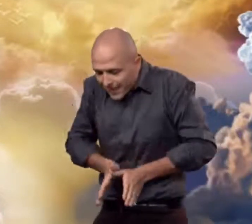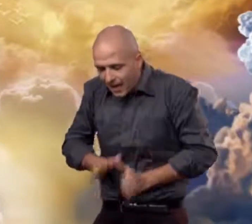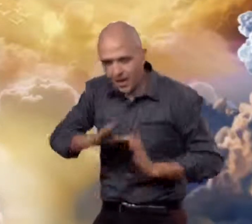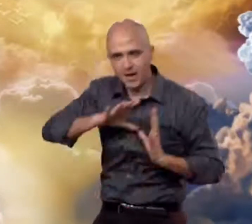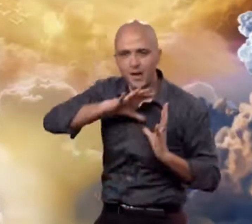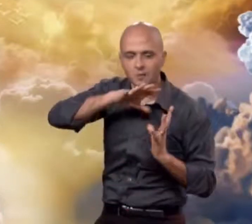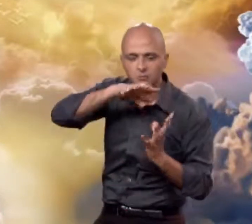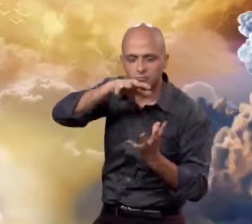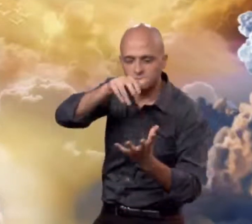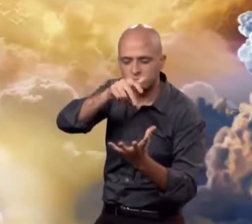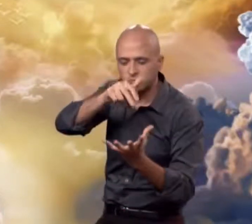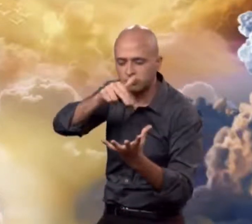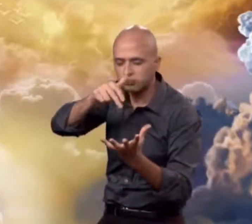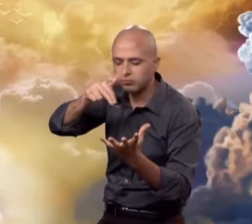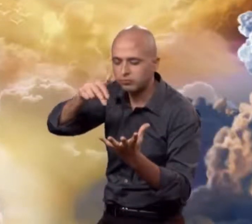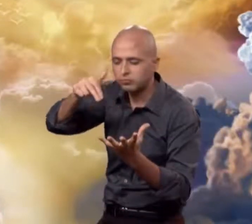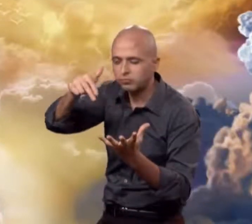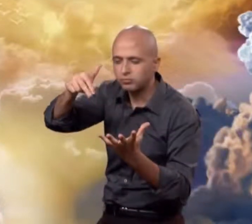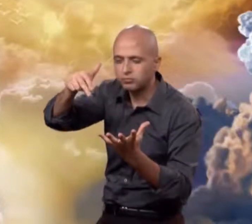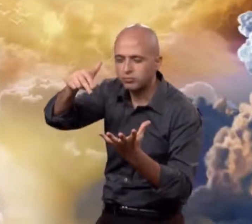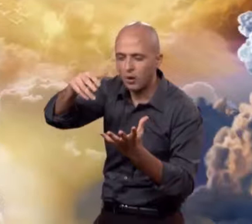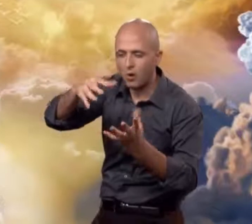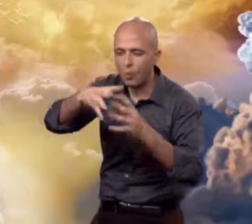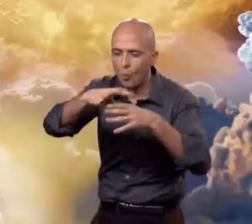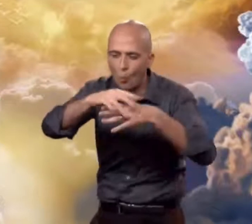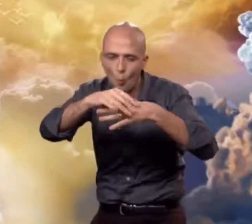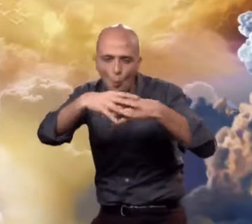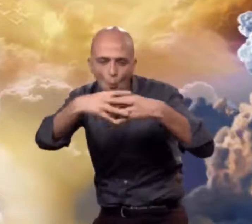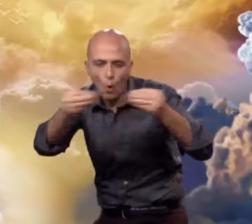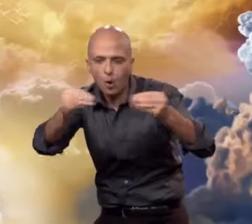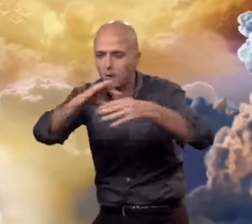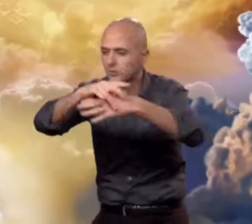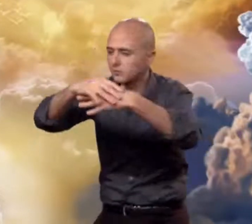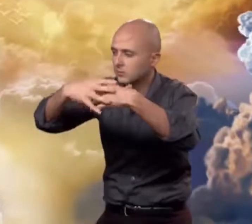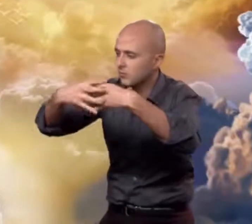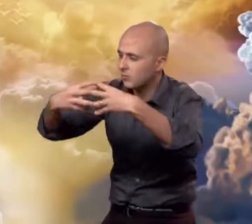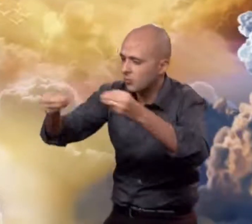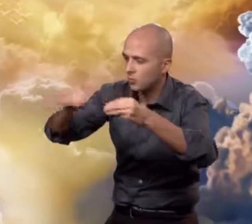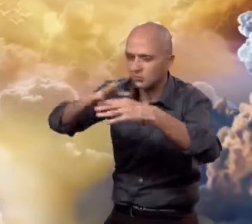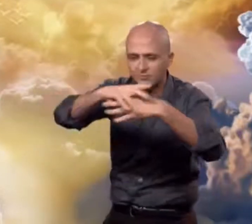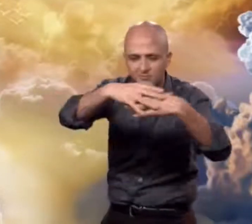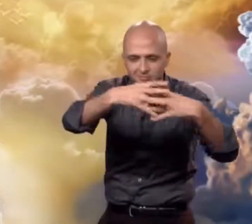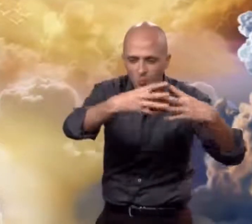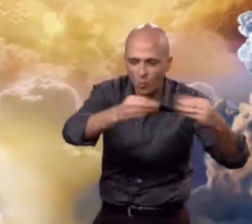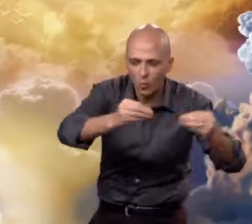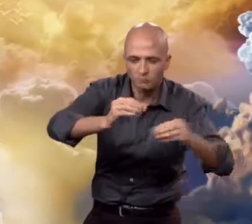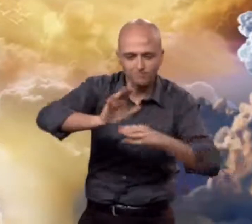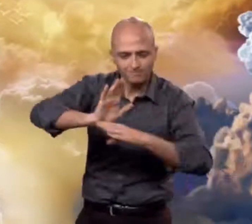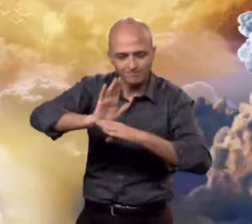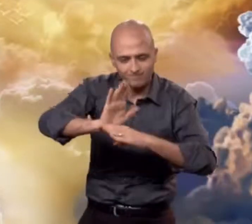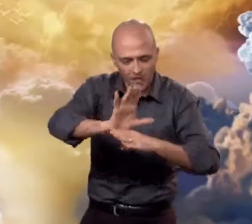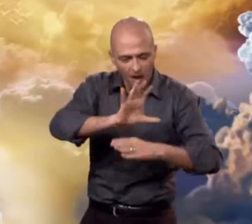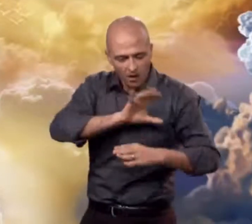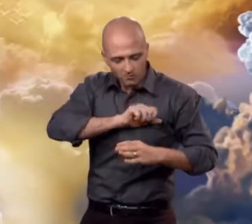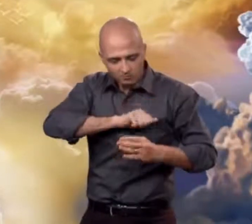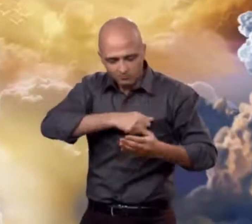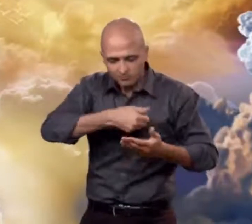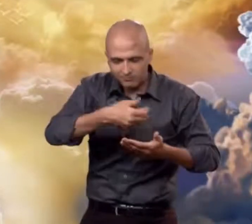mentirosas acusações contra o caráter de Deus apareceram como realmente são. Ele havia acusado a Deus de exaltar a si